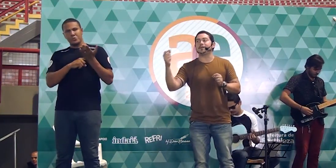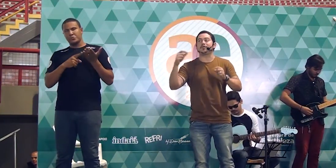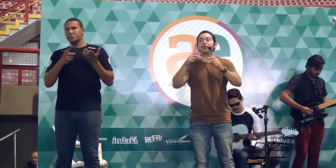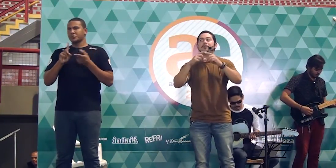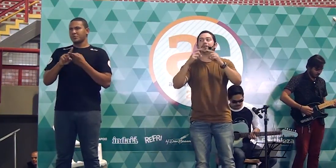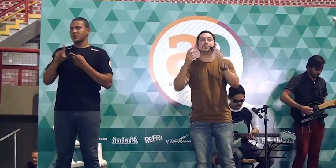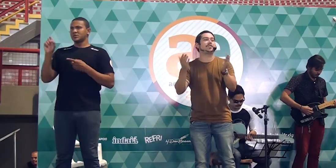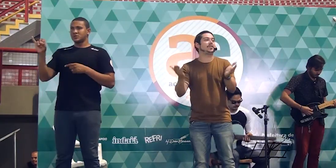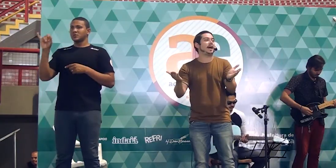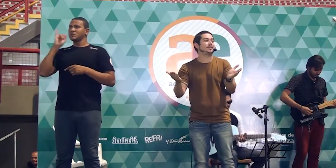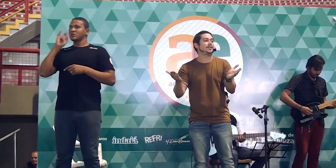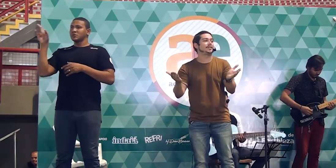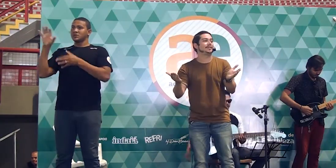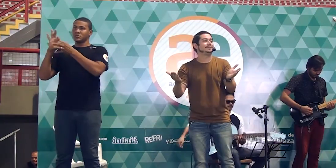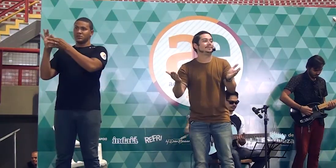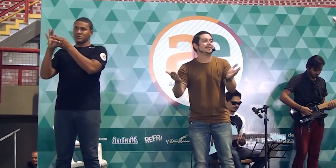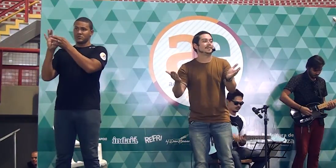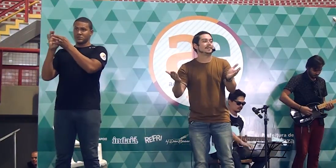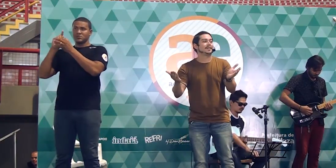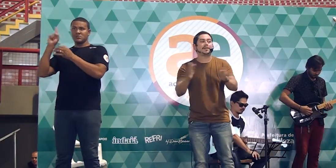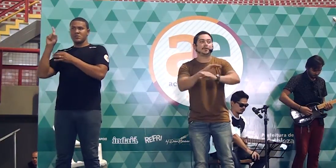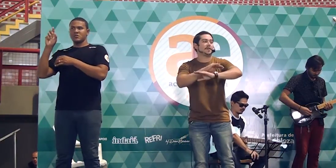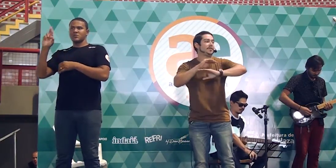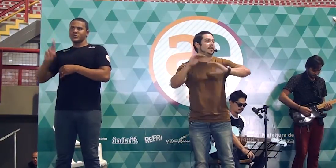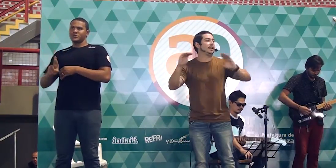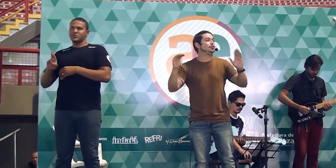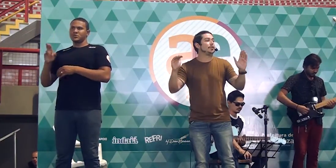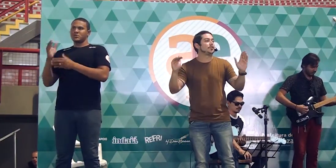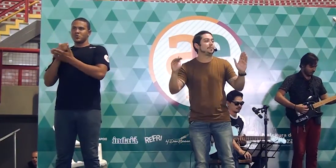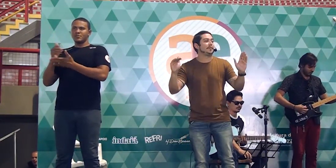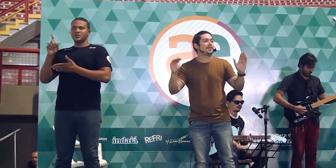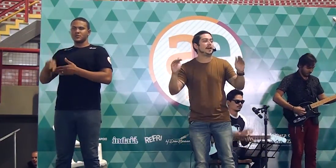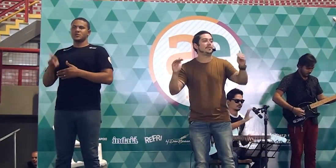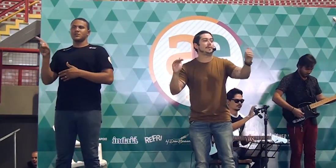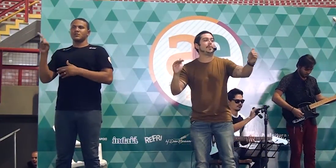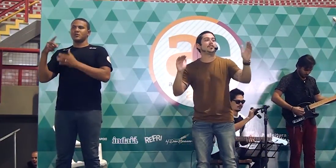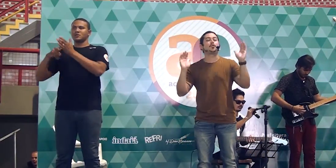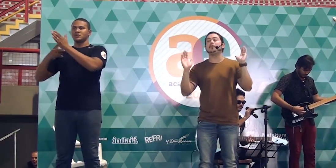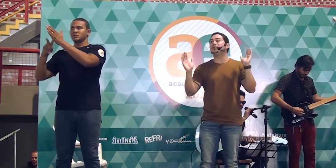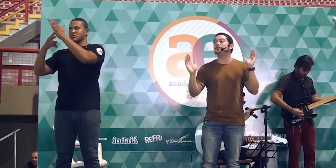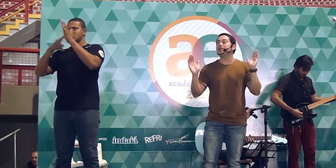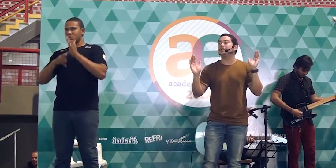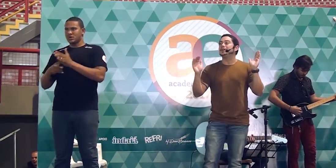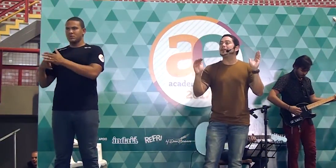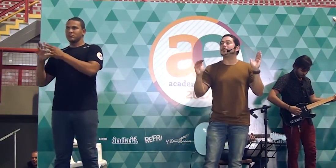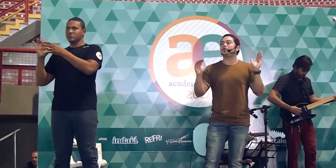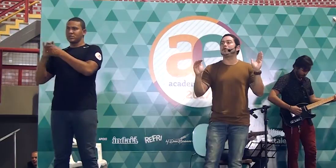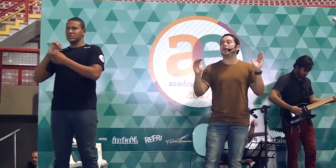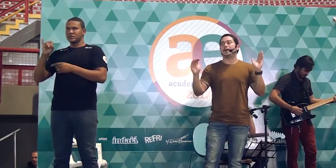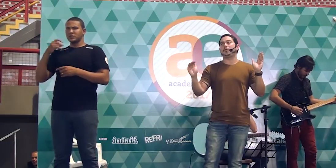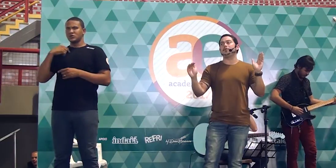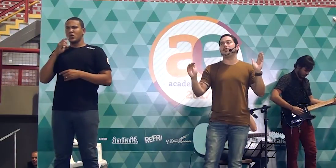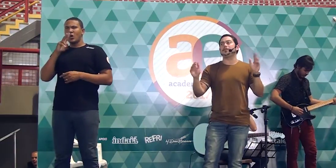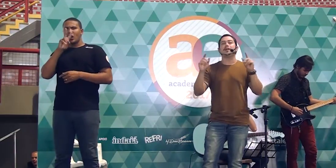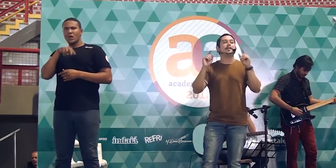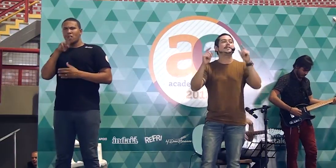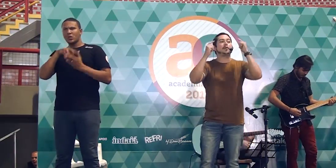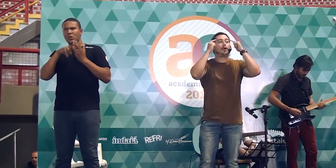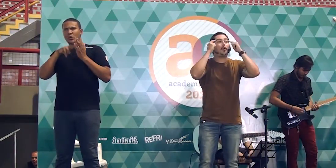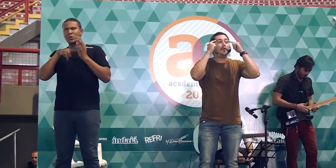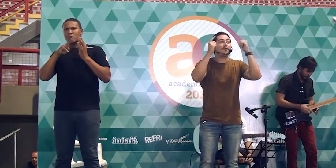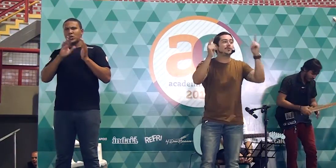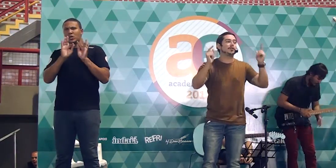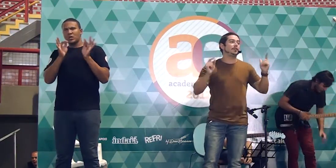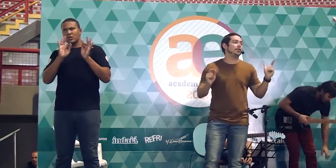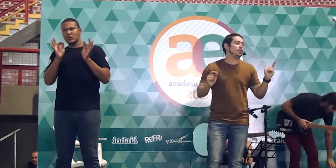Soviética começou com a União dos Sindicatos, se você fizer uma leitura superficial, você pode confundir que João Goulart é comunista. Isso é